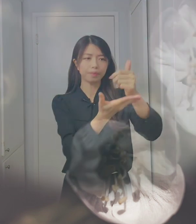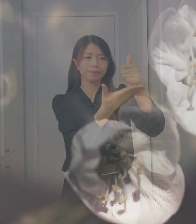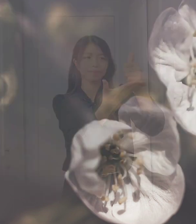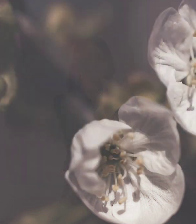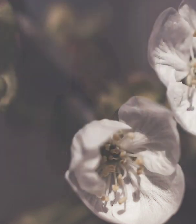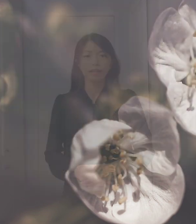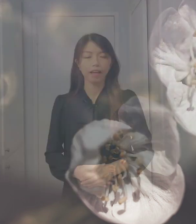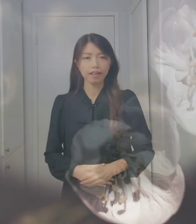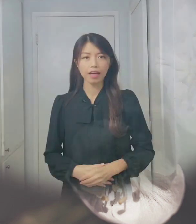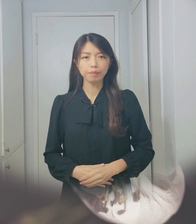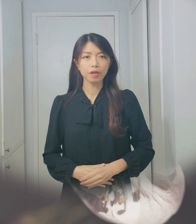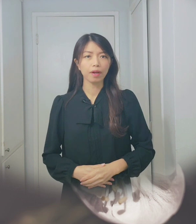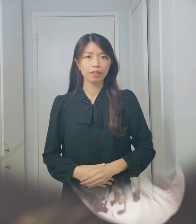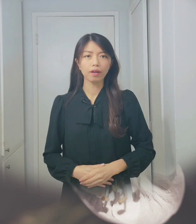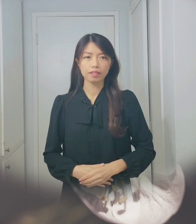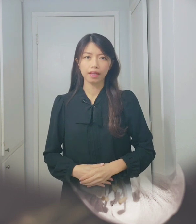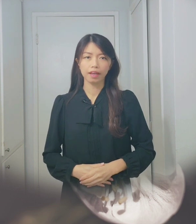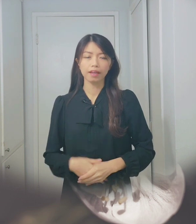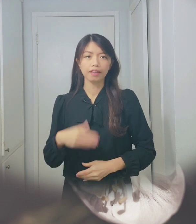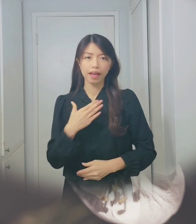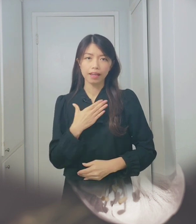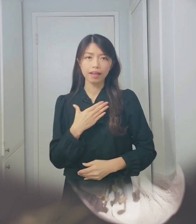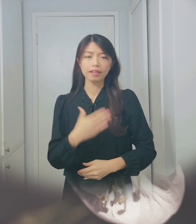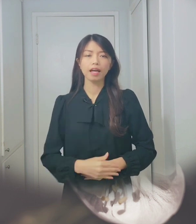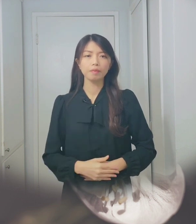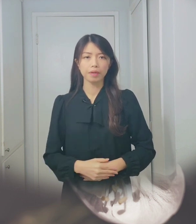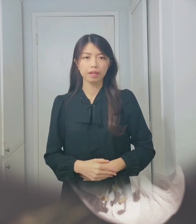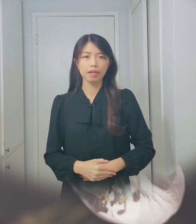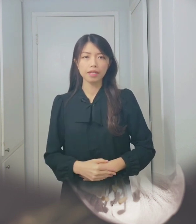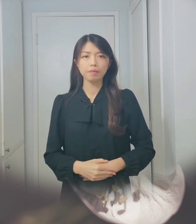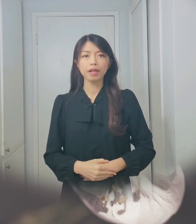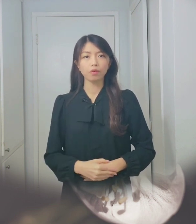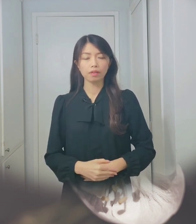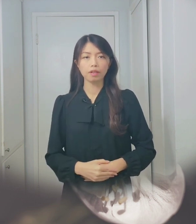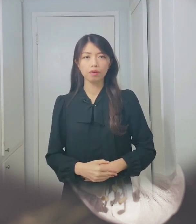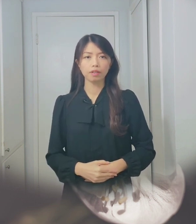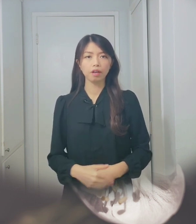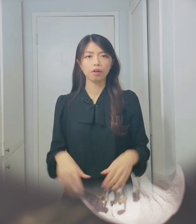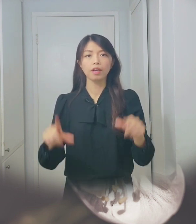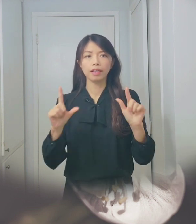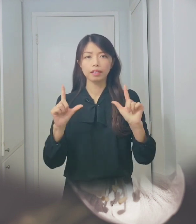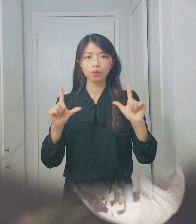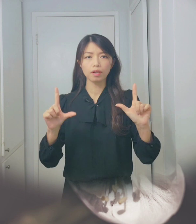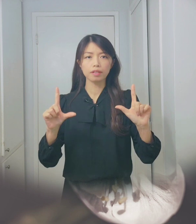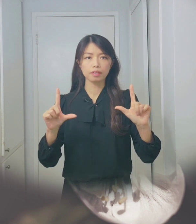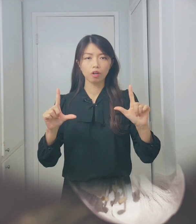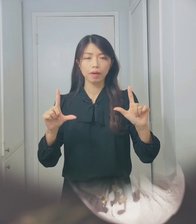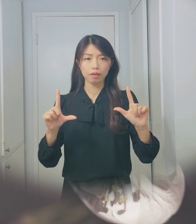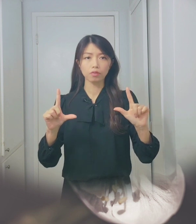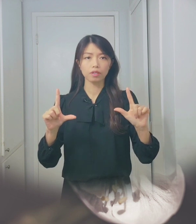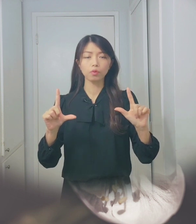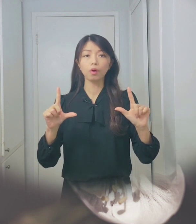주님. 나의 삶을 완성하시네. 나의 삶이라고 하는 뜻의 수어는요. 양손을